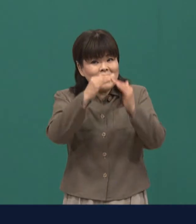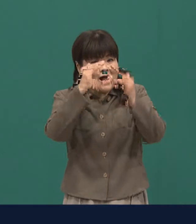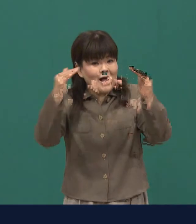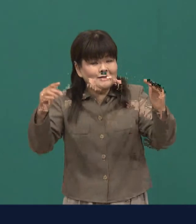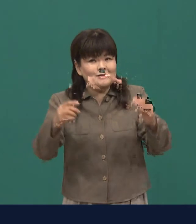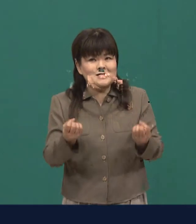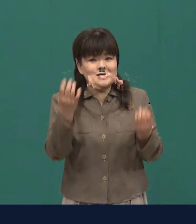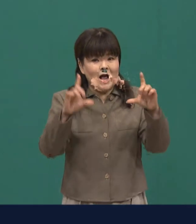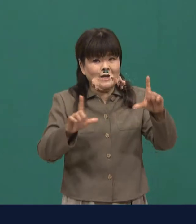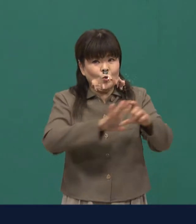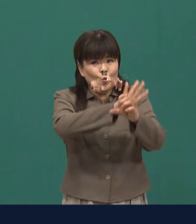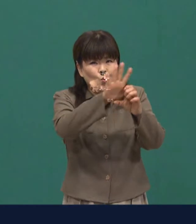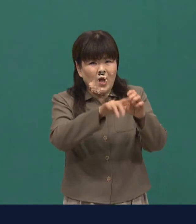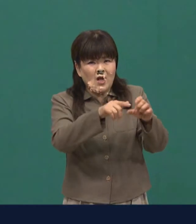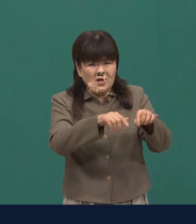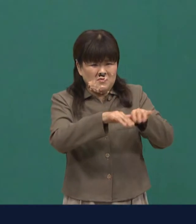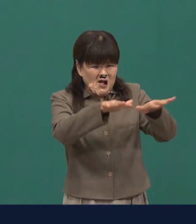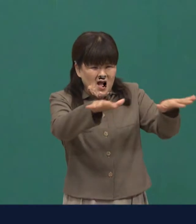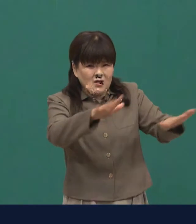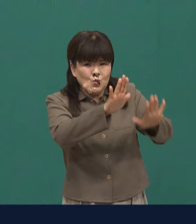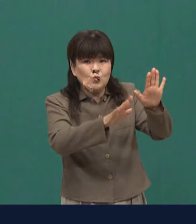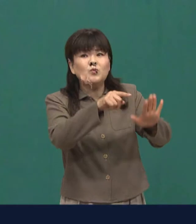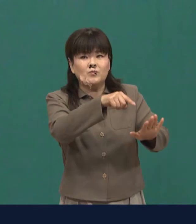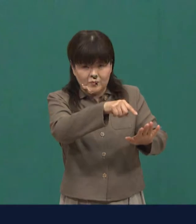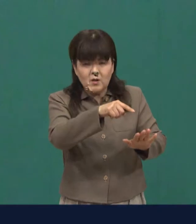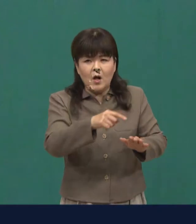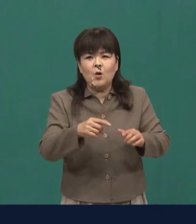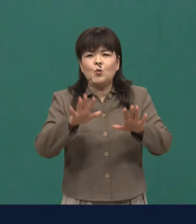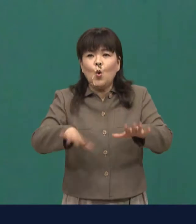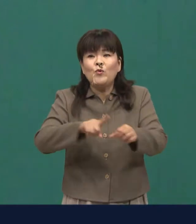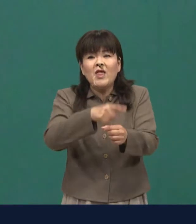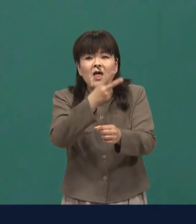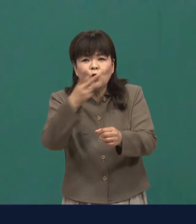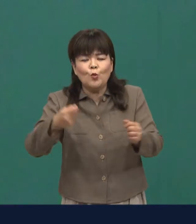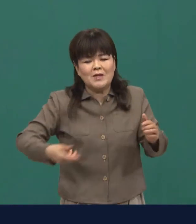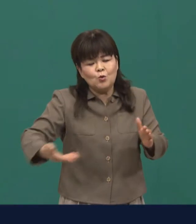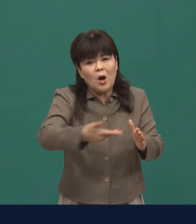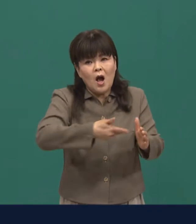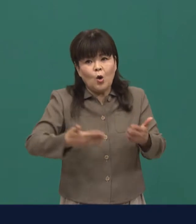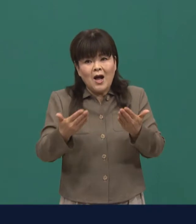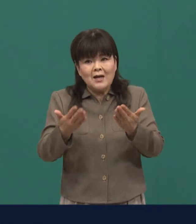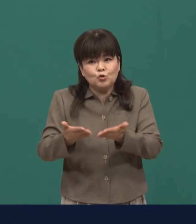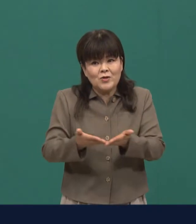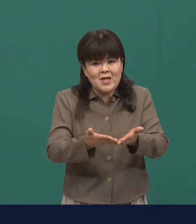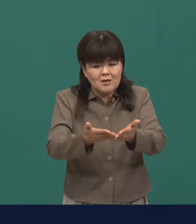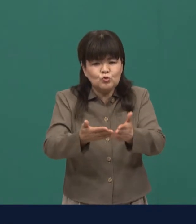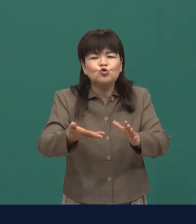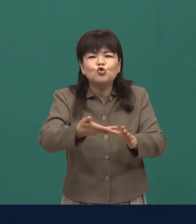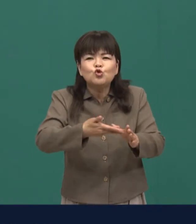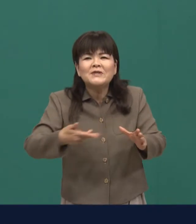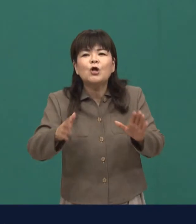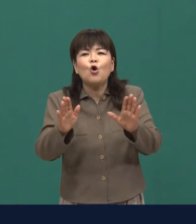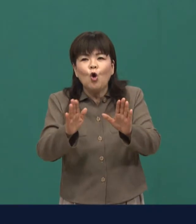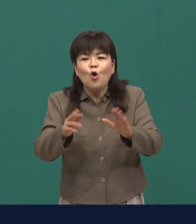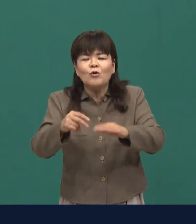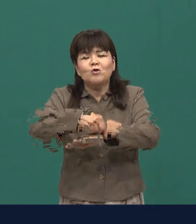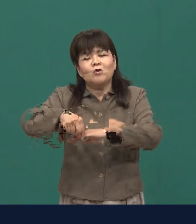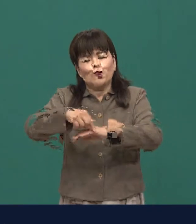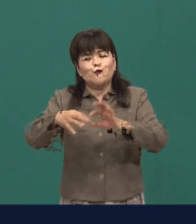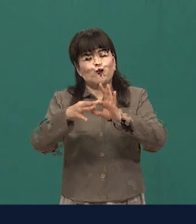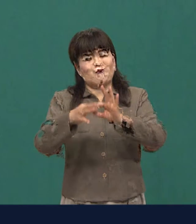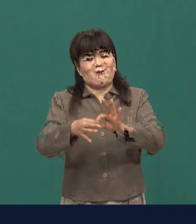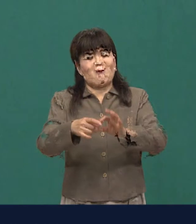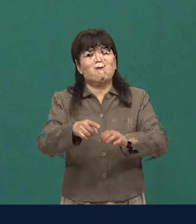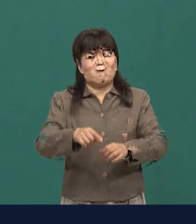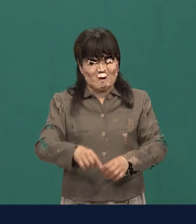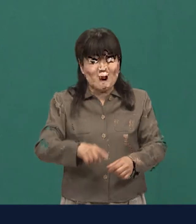県教育委員会は新型コロナの感染状況を受け、今年度の琵琶湖の学習船海の子の